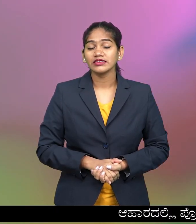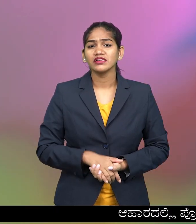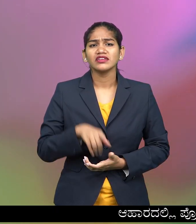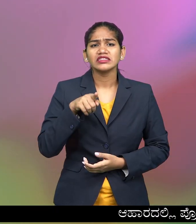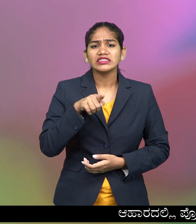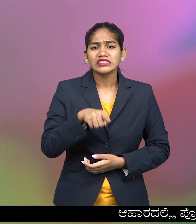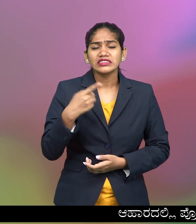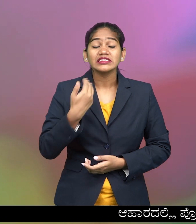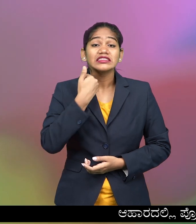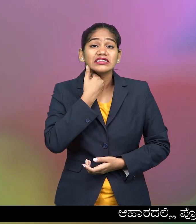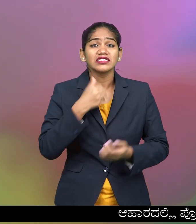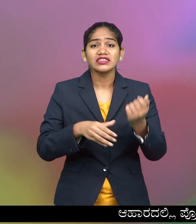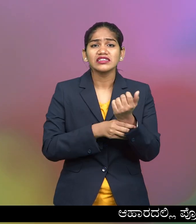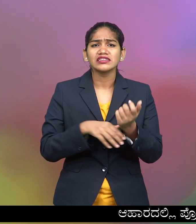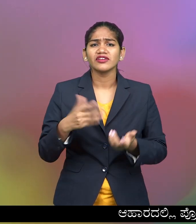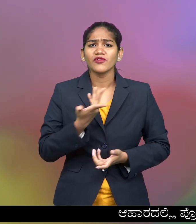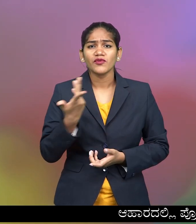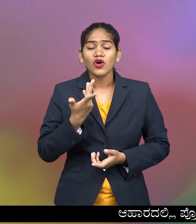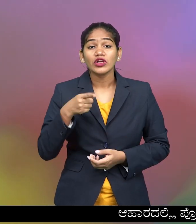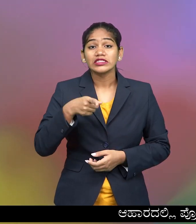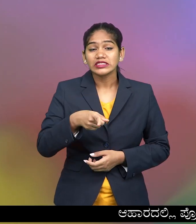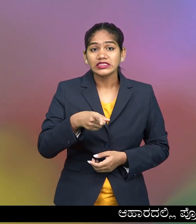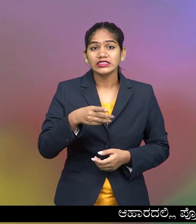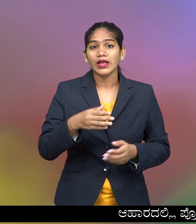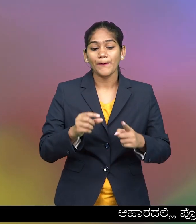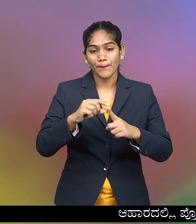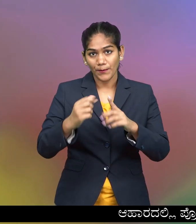ಆಹಾರದಲ್ಲಿನ ಪ್ರೋಟೀನ್ ಕೊರತೆಯೇ ಇದಕ್ಕೆ ಕಾರಣ.